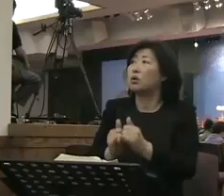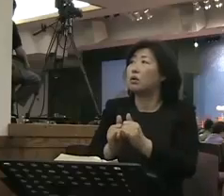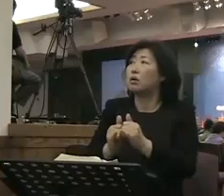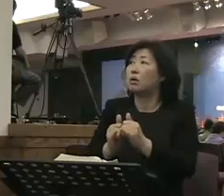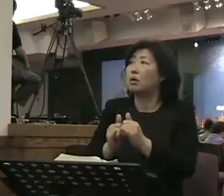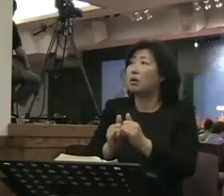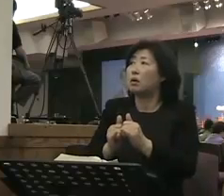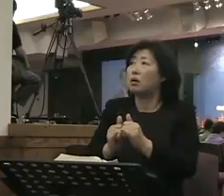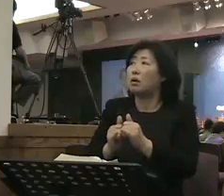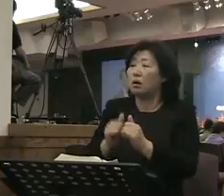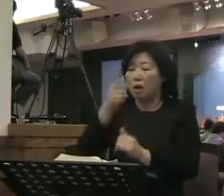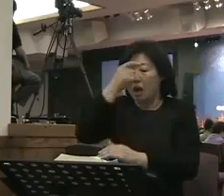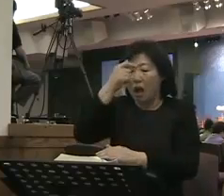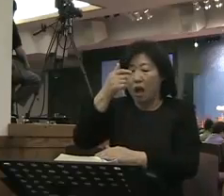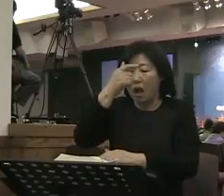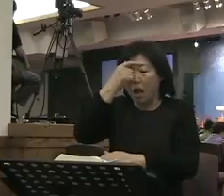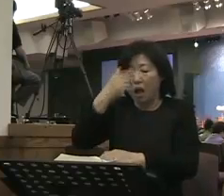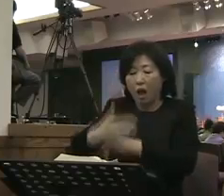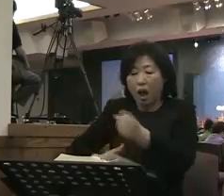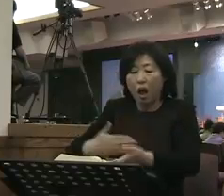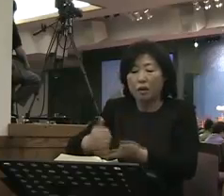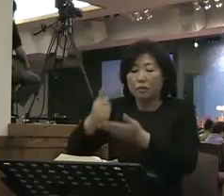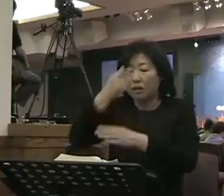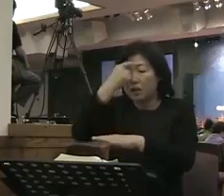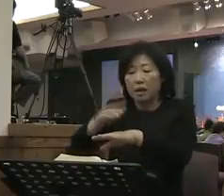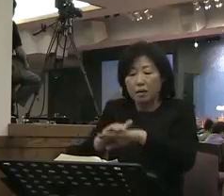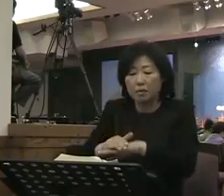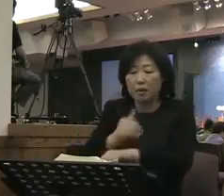하나님을 예배하지 못하여 생긴 부작용입니다.